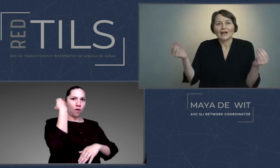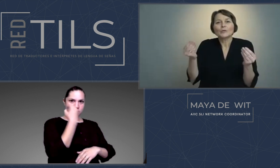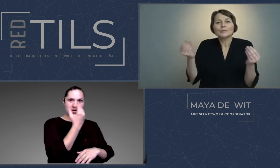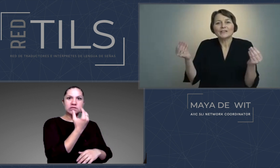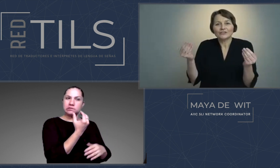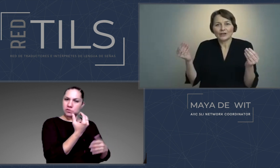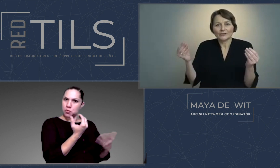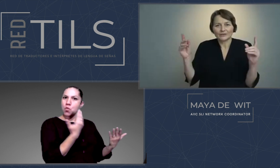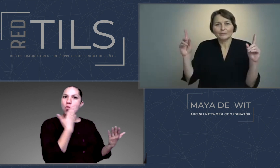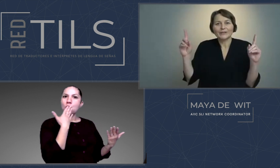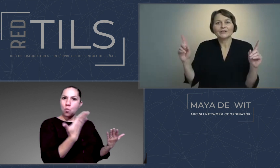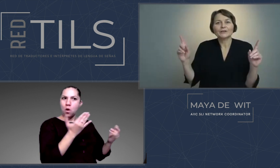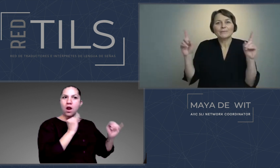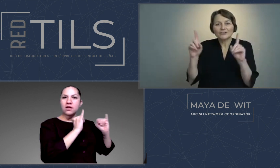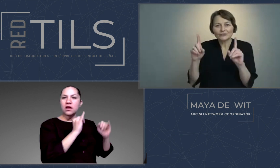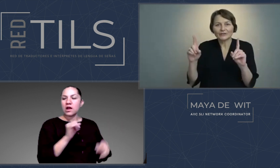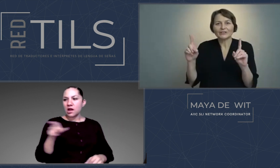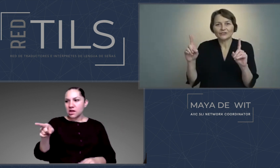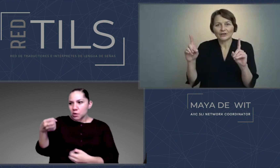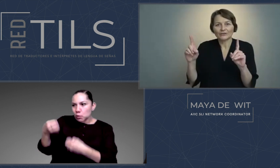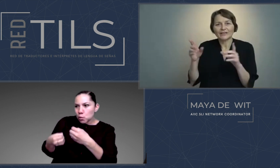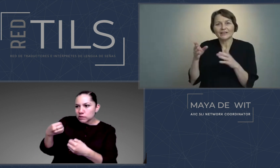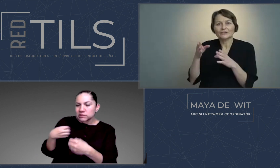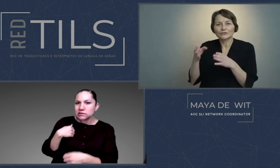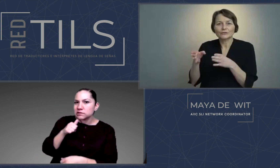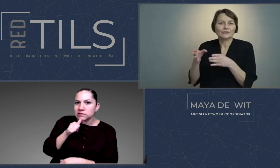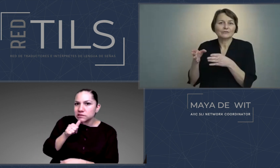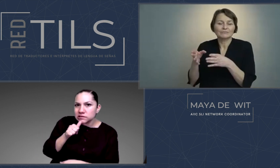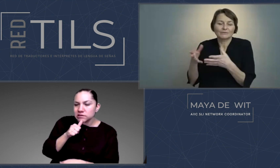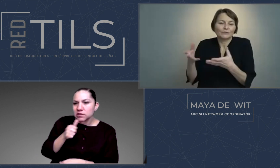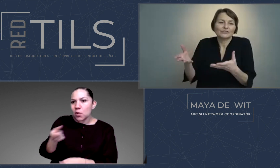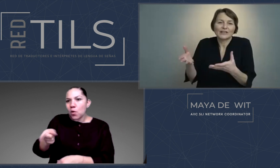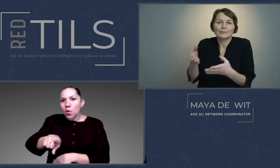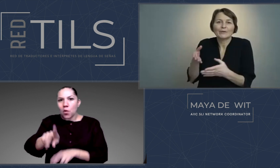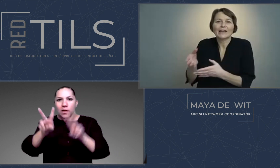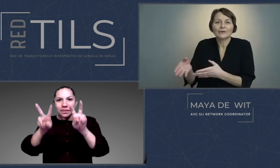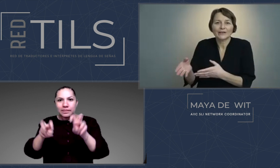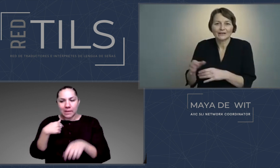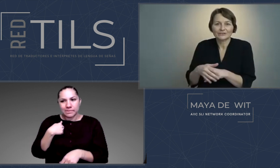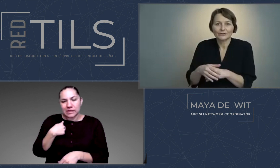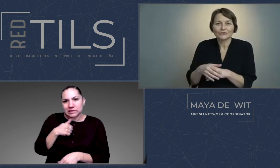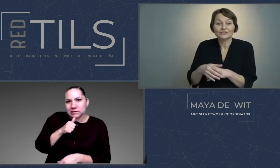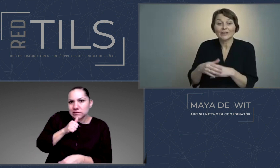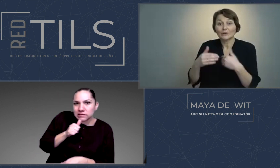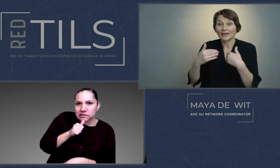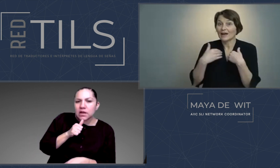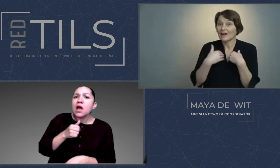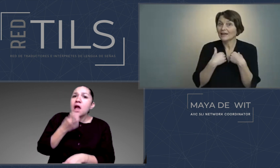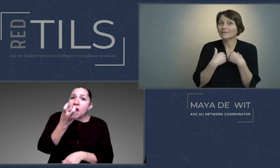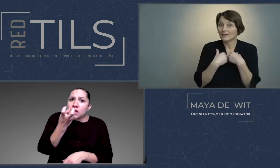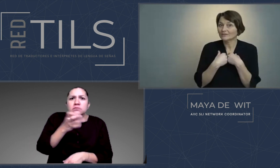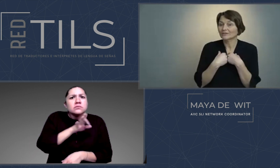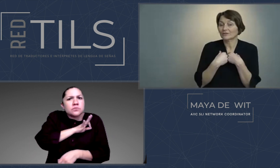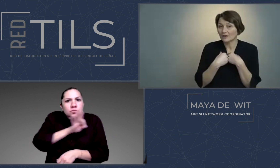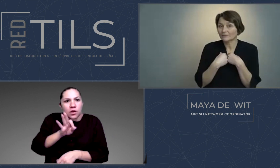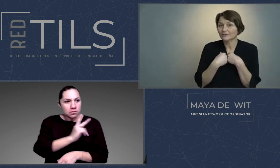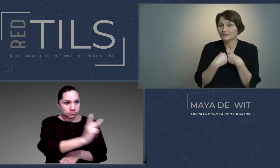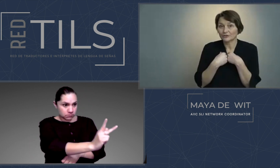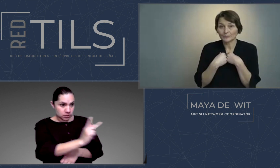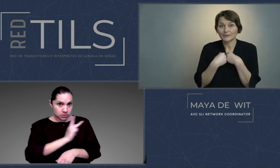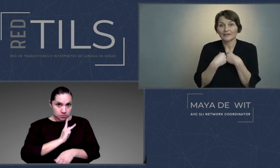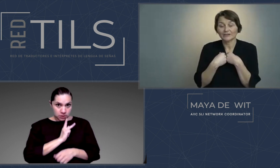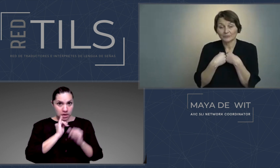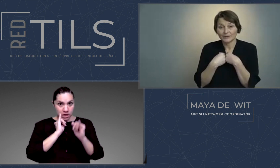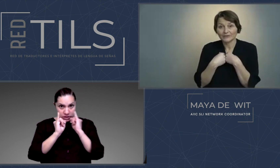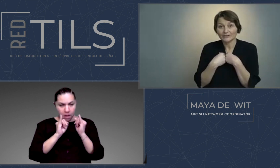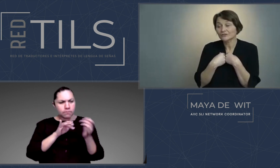lo importante es encontrarte con tus pares y cómo se puede hacer mentoría cruzada entre pares. Entonces, por